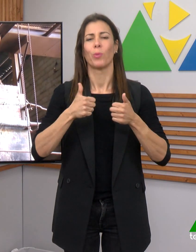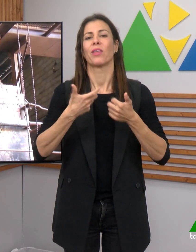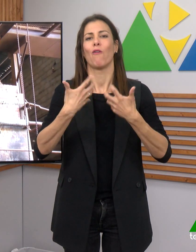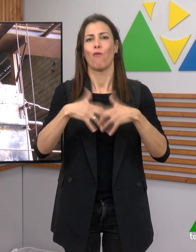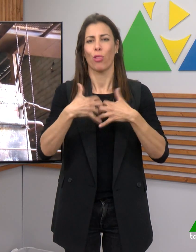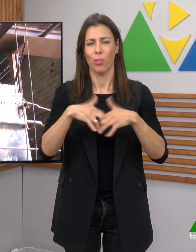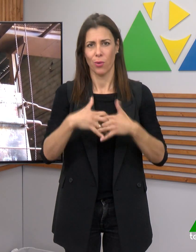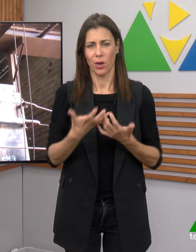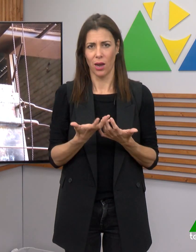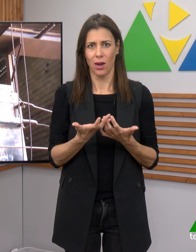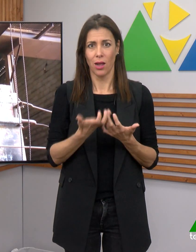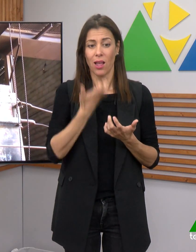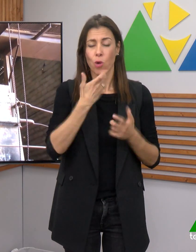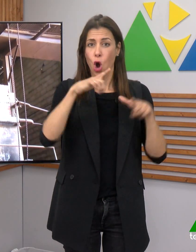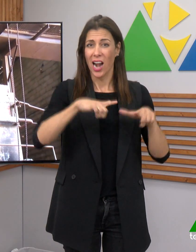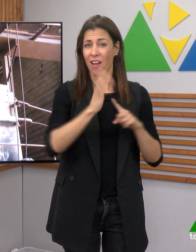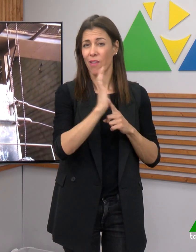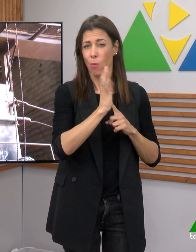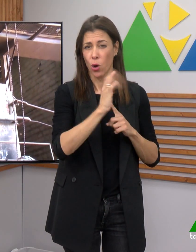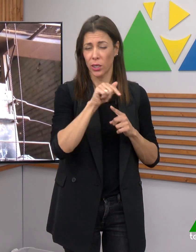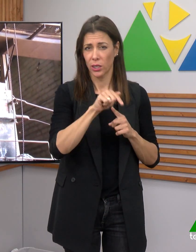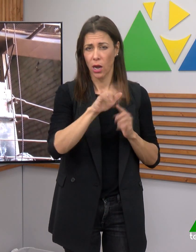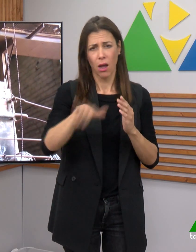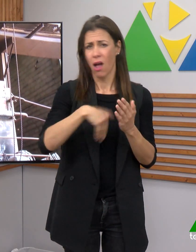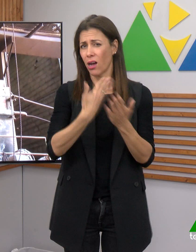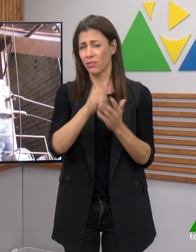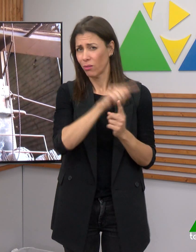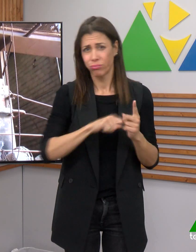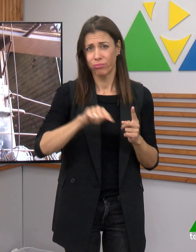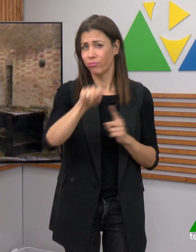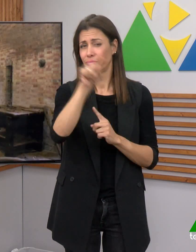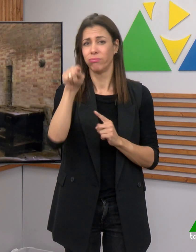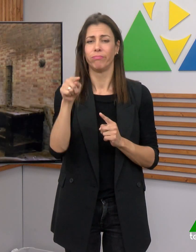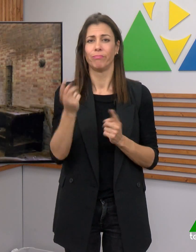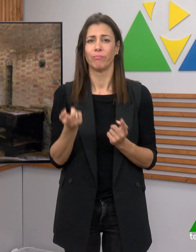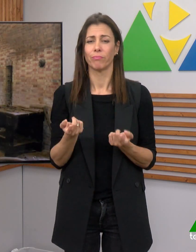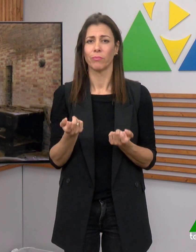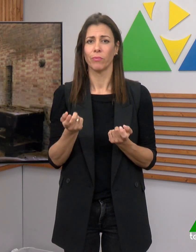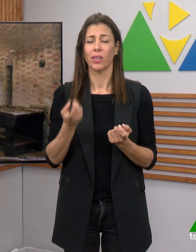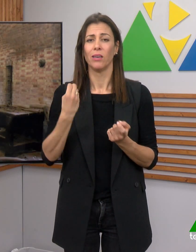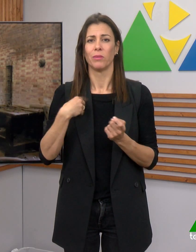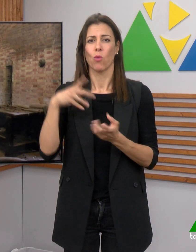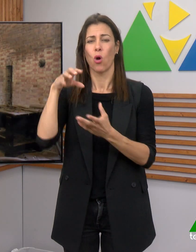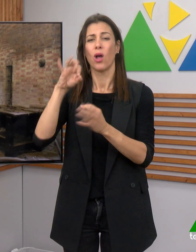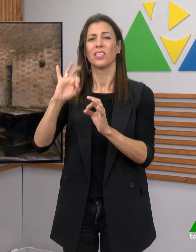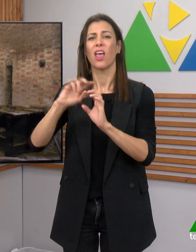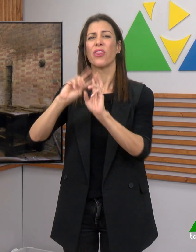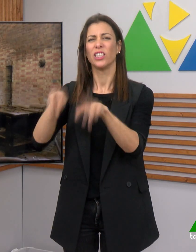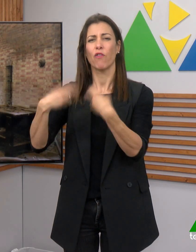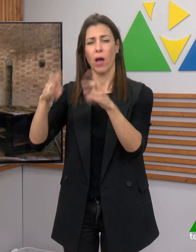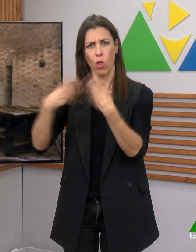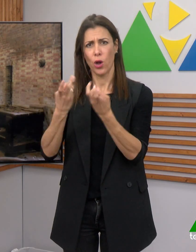desde la nave de molino, de los molinos, hasta la centrifugadora, hasta lo último, hasta